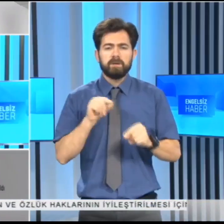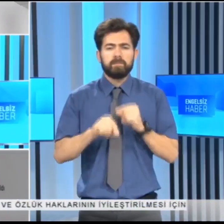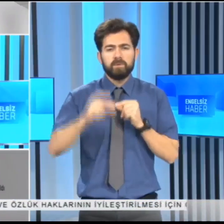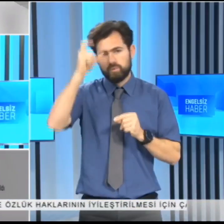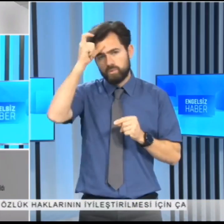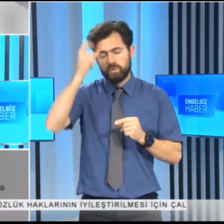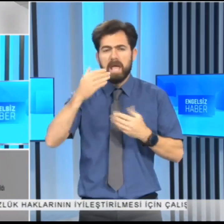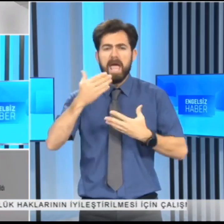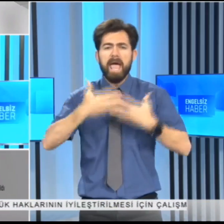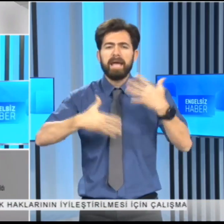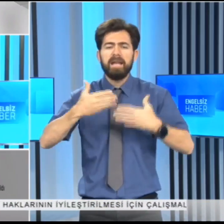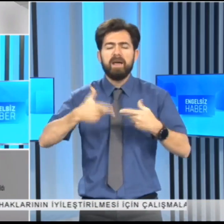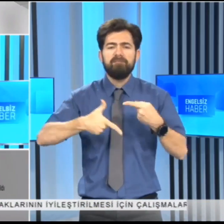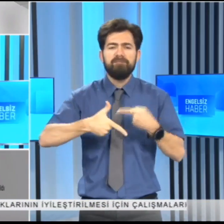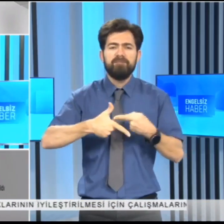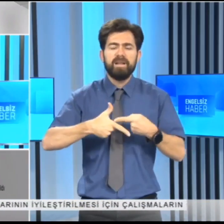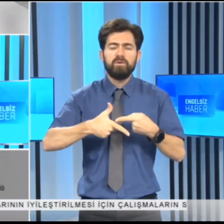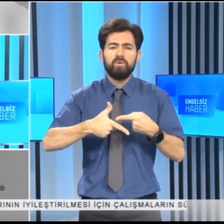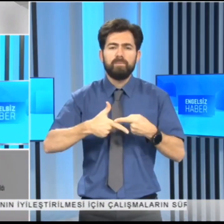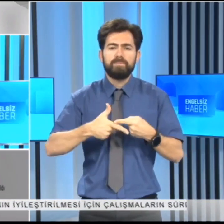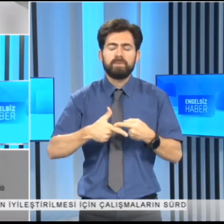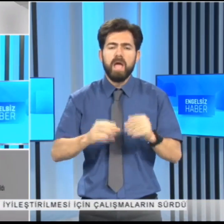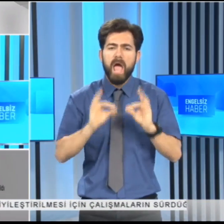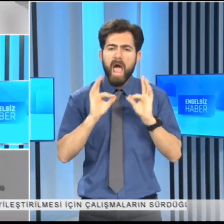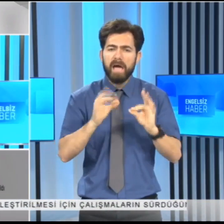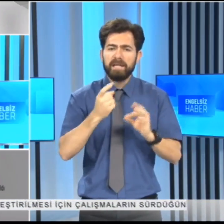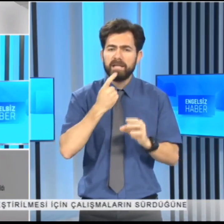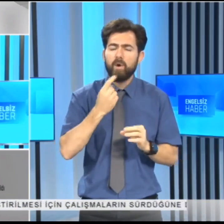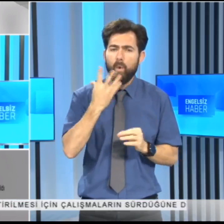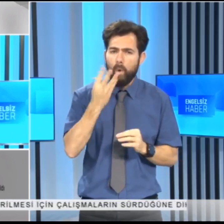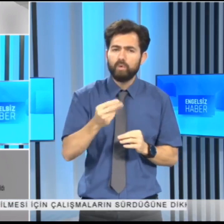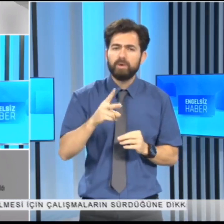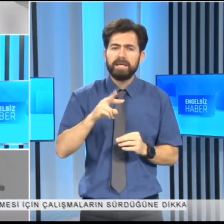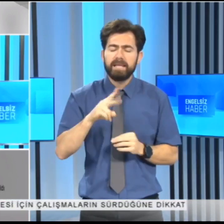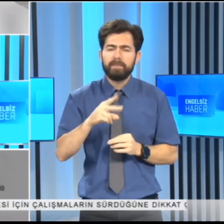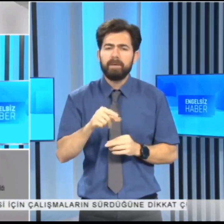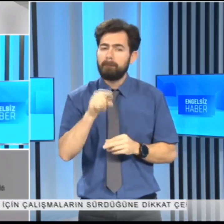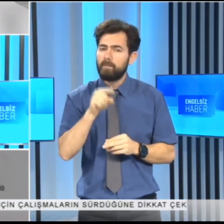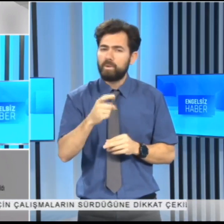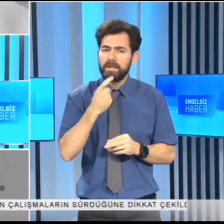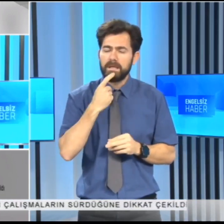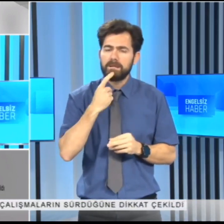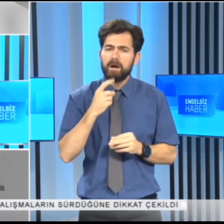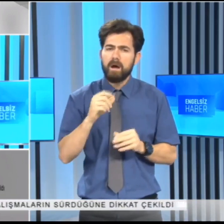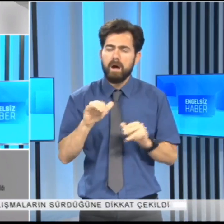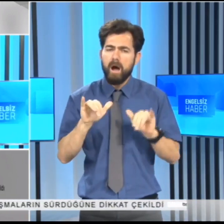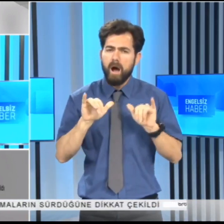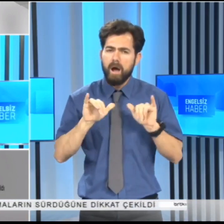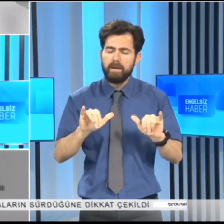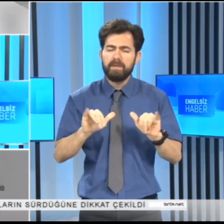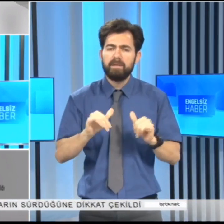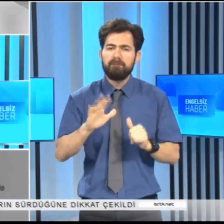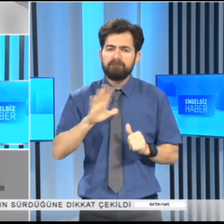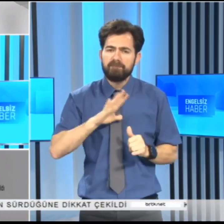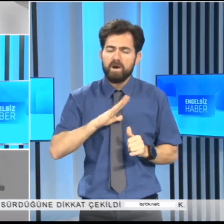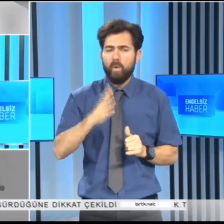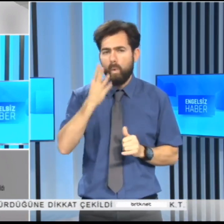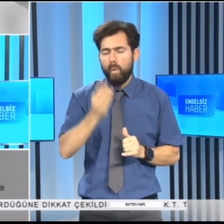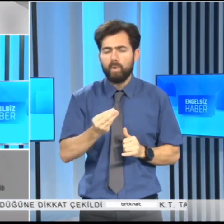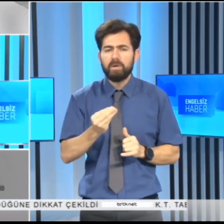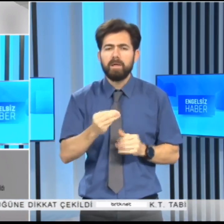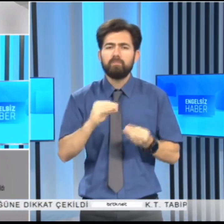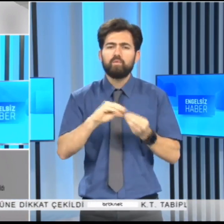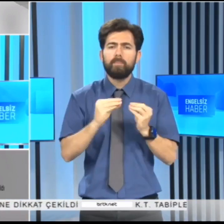Kıbrıs Türk Engelliler Federasyonu, her yıl olduğu gibi bu yılda var olan sorunlara dikkat